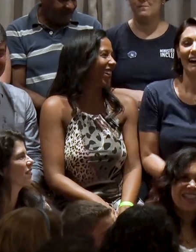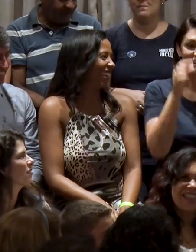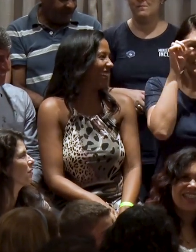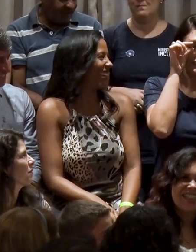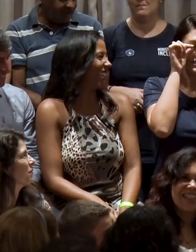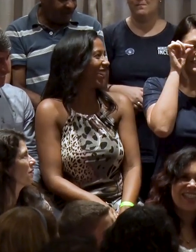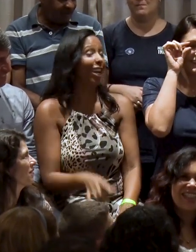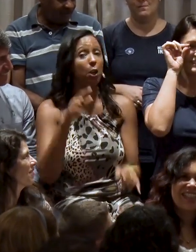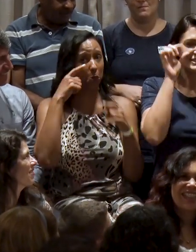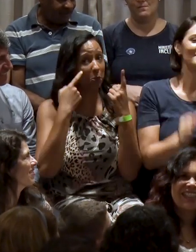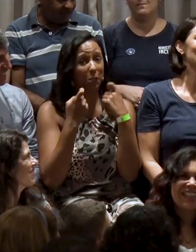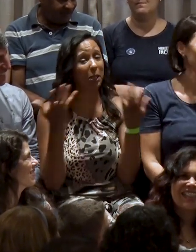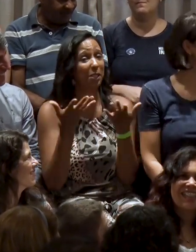Ainda bem que eu não chorei, senão os meus filhos vão na